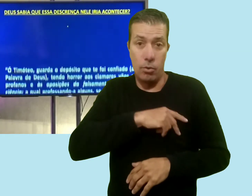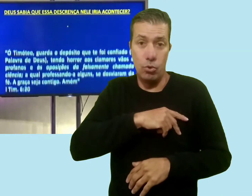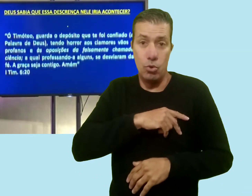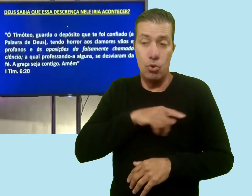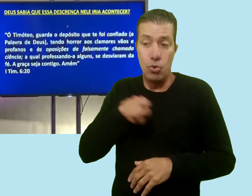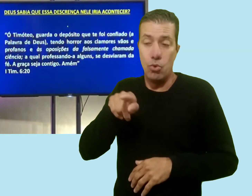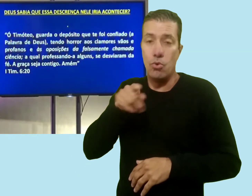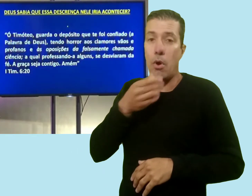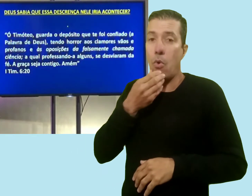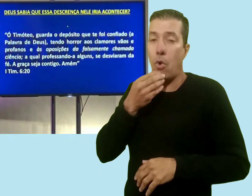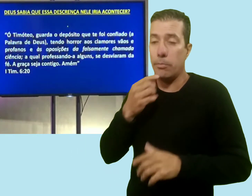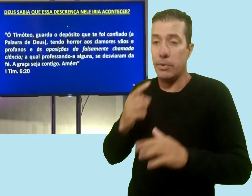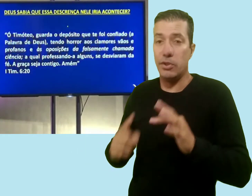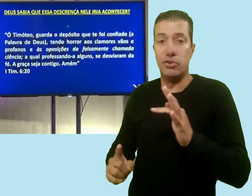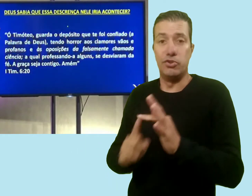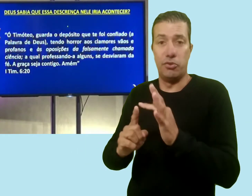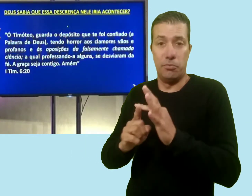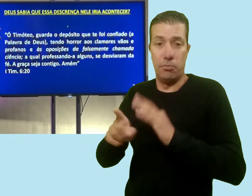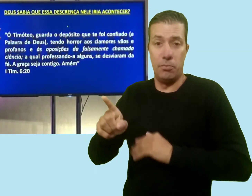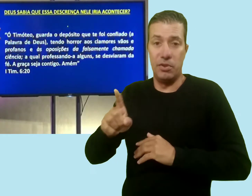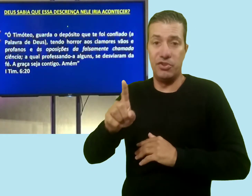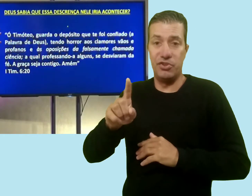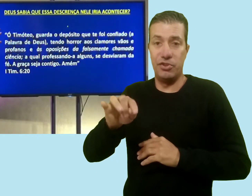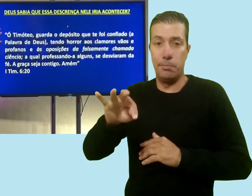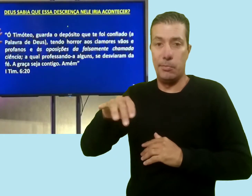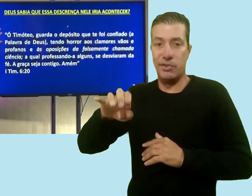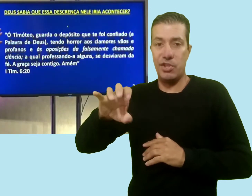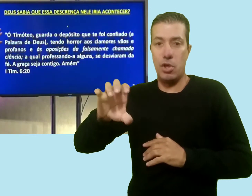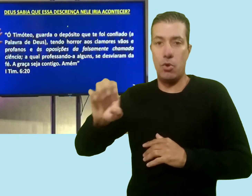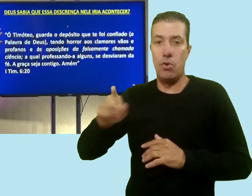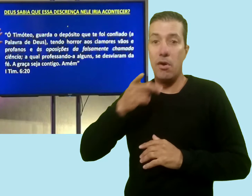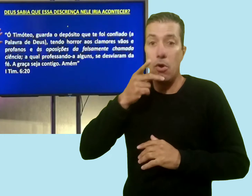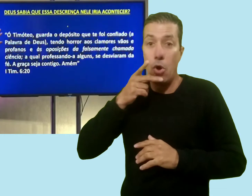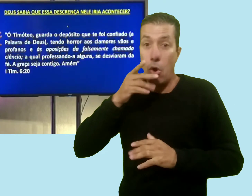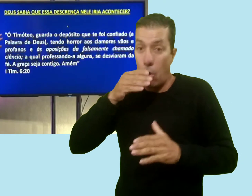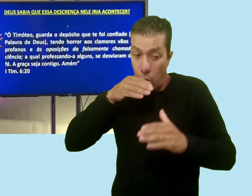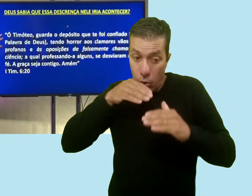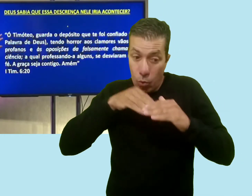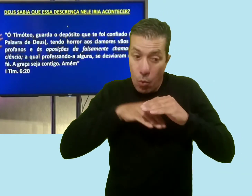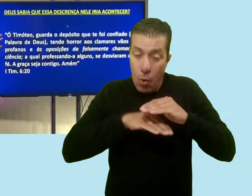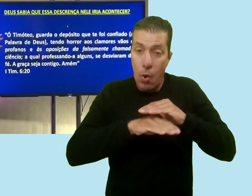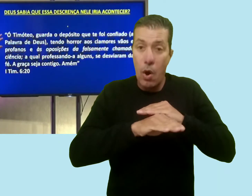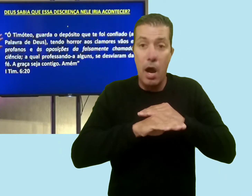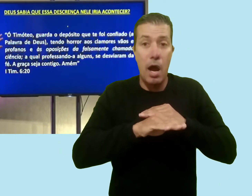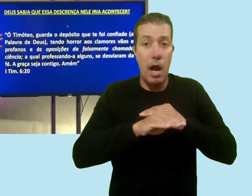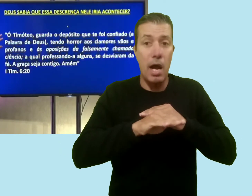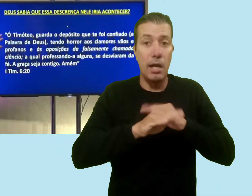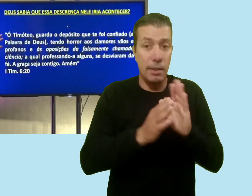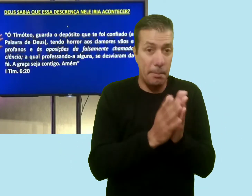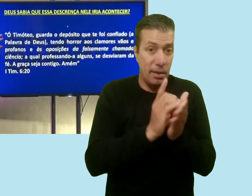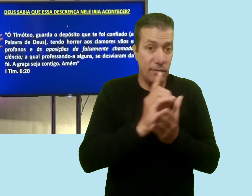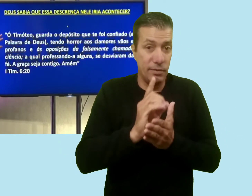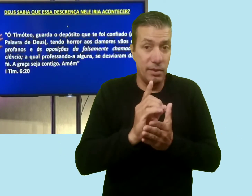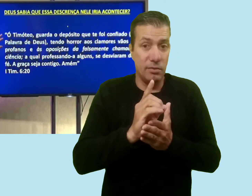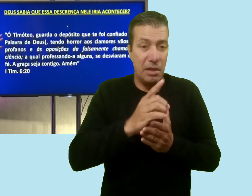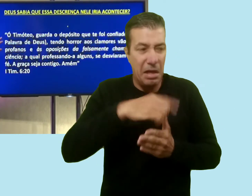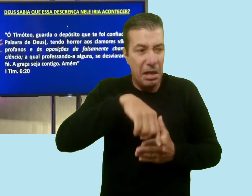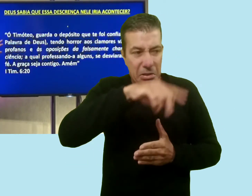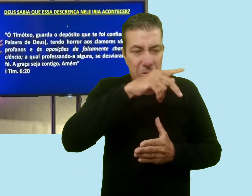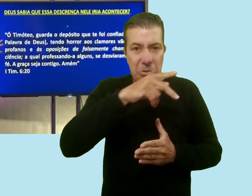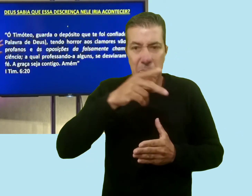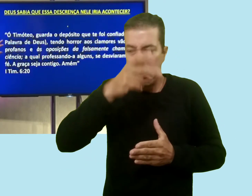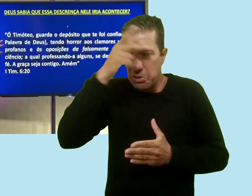Carta de Paulo a Timóteo. Ó Timóteo, guarda o depósito que te foi confiado, a palavra de Deus, tendo horror